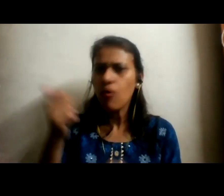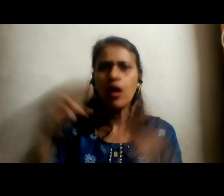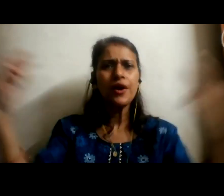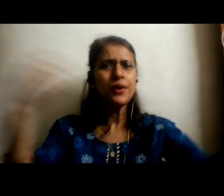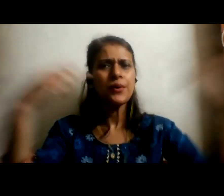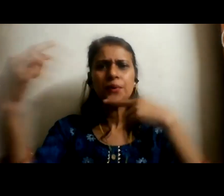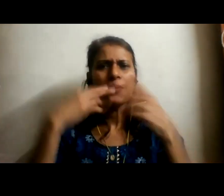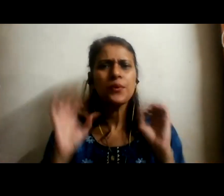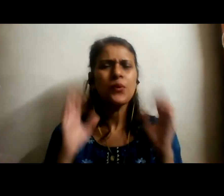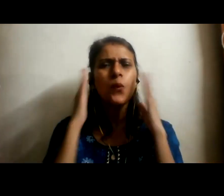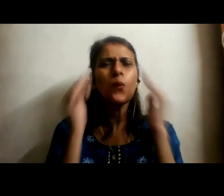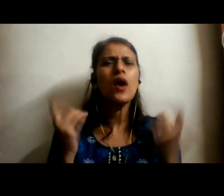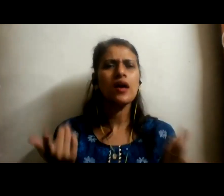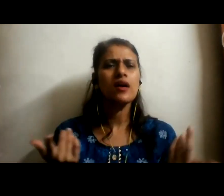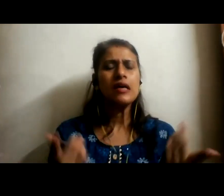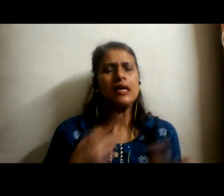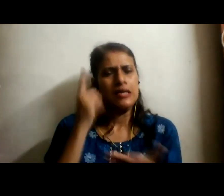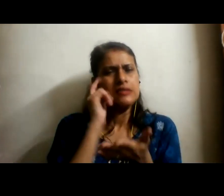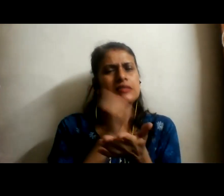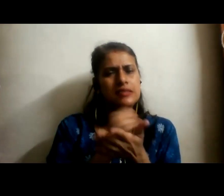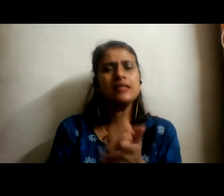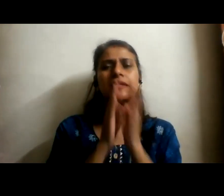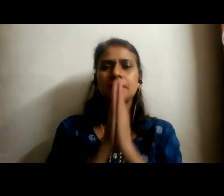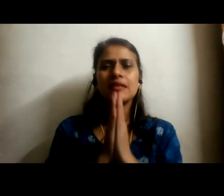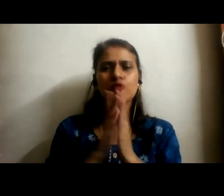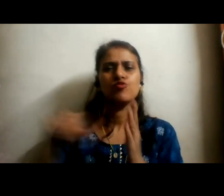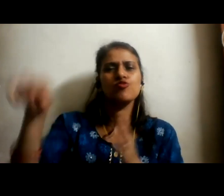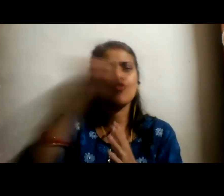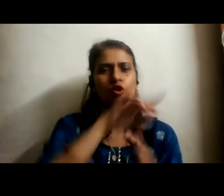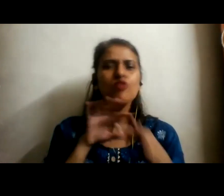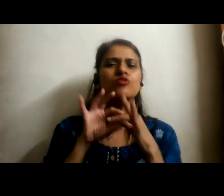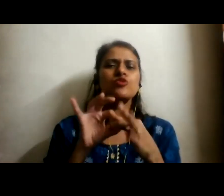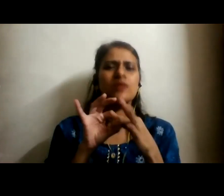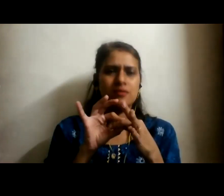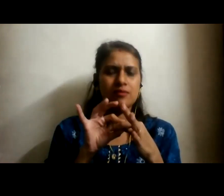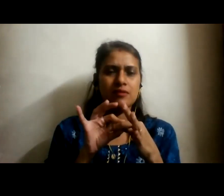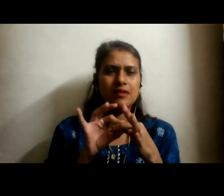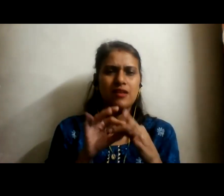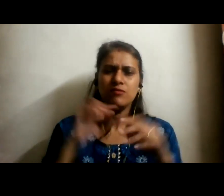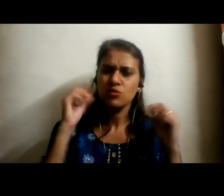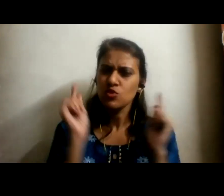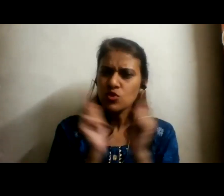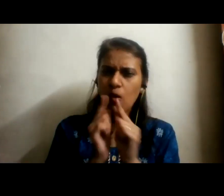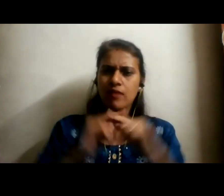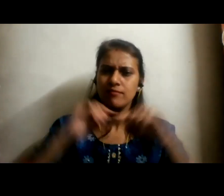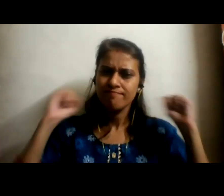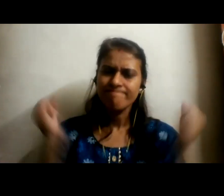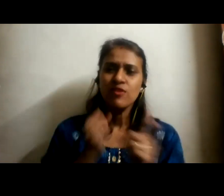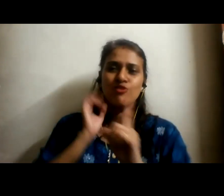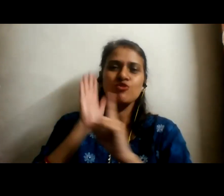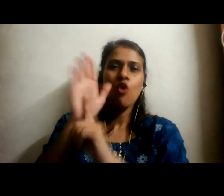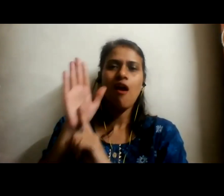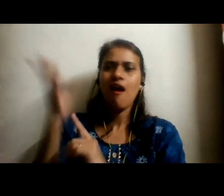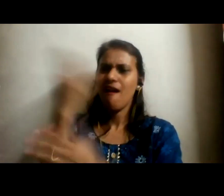तो हमारा प्रयास है आप लोगों के साथ, प्लीज जॉइन मी इन दिस स्मॉल मूवमेंट कि सबको बाहर ला के दिखाइए,